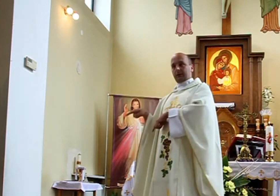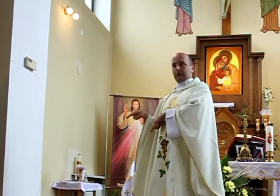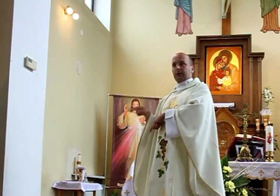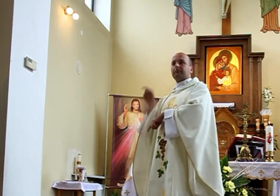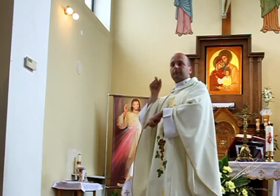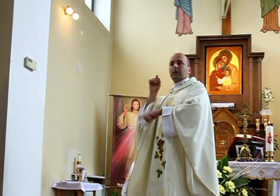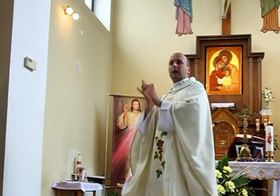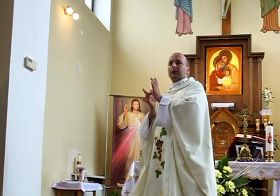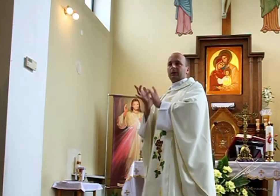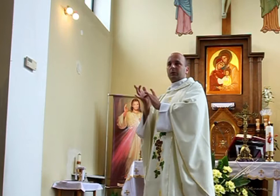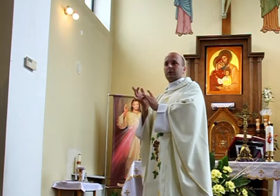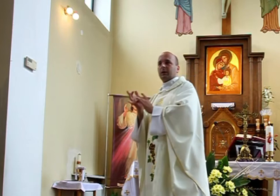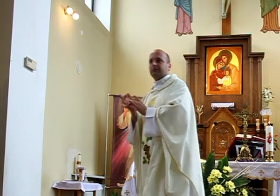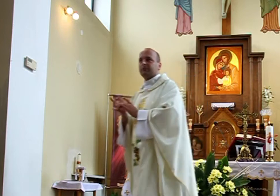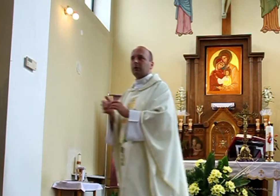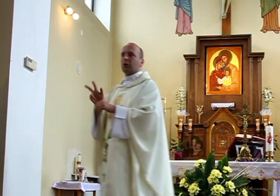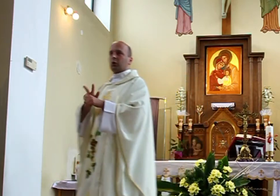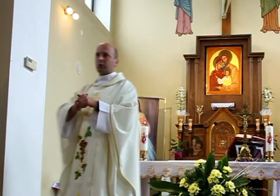stronie ma Jezusa, który